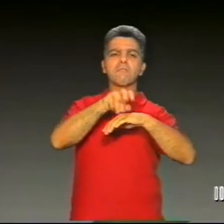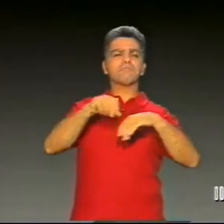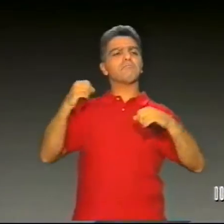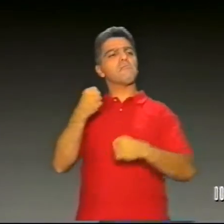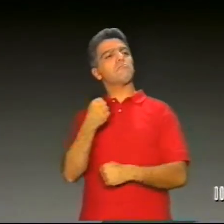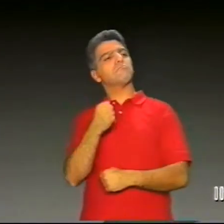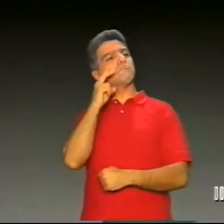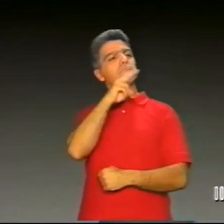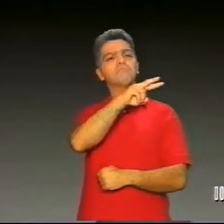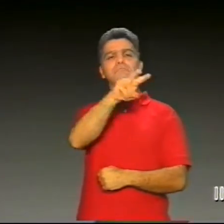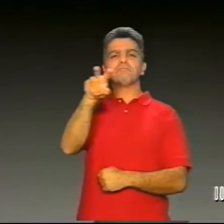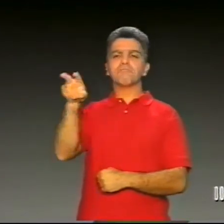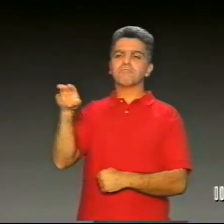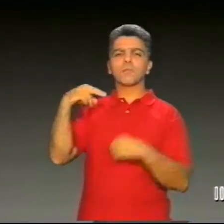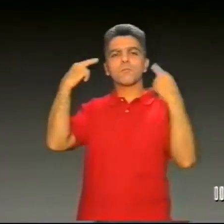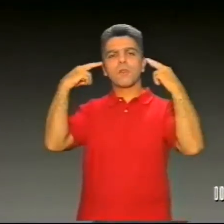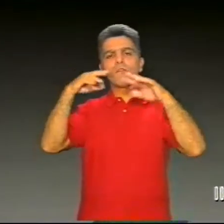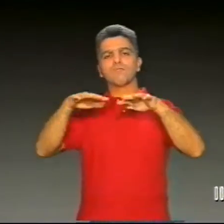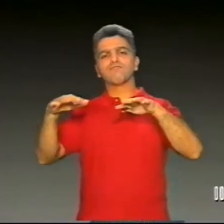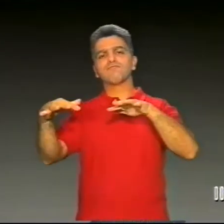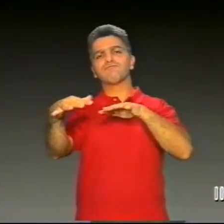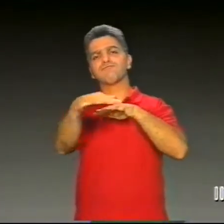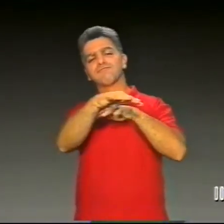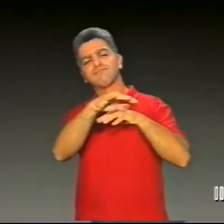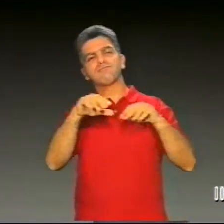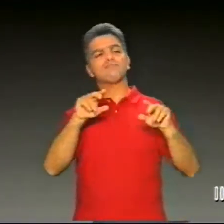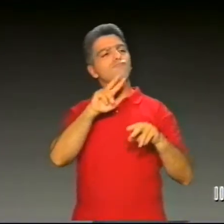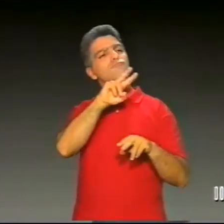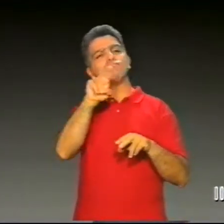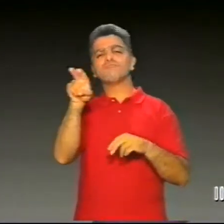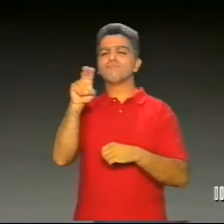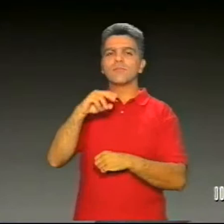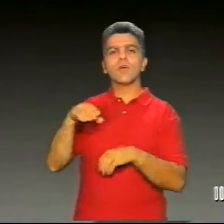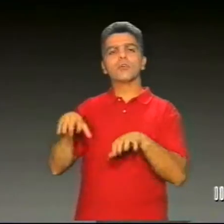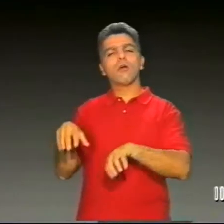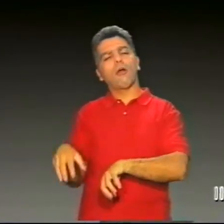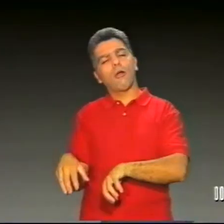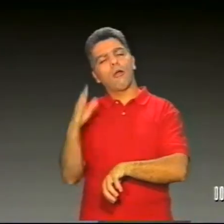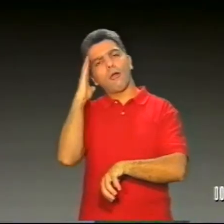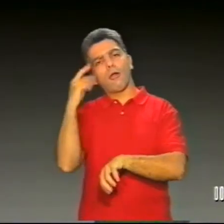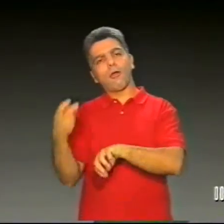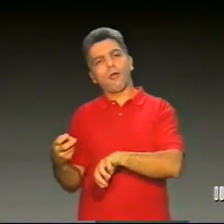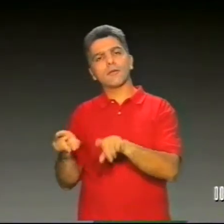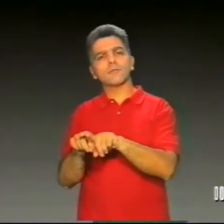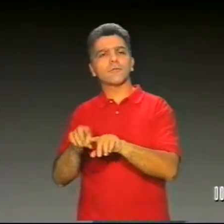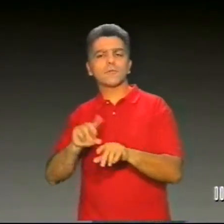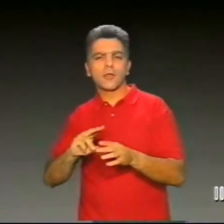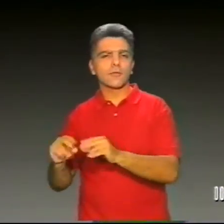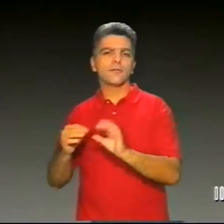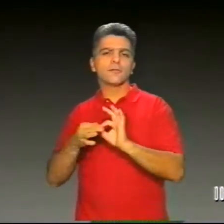ο άνθρωπος ήταν ο Βοσκός. Καθόταν λοιπόν ο Βοσκός και χάζευε πέρα τα πρόβατά του που έβοσκαν. Ο σκύλος καθόταν δίπλα